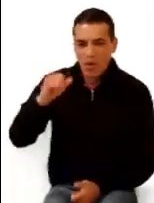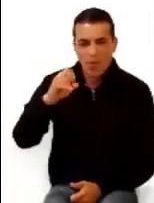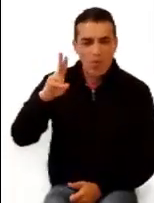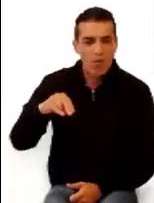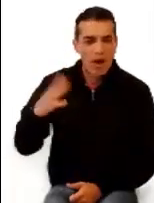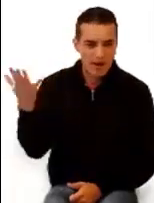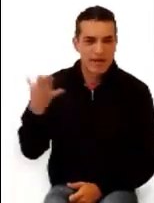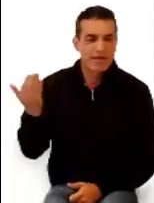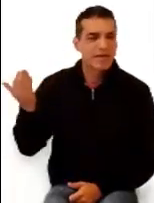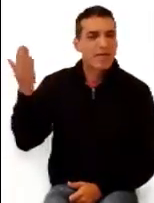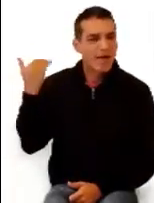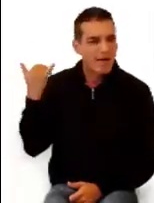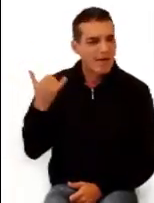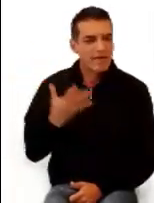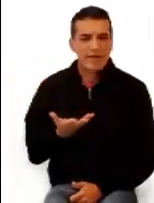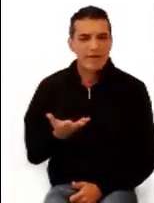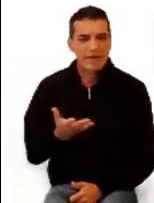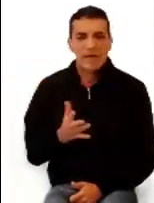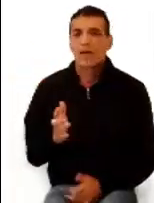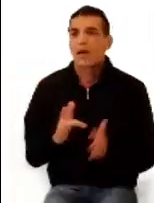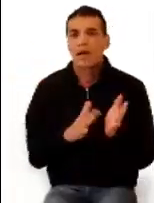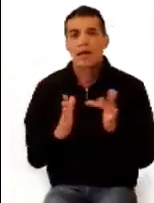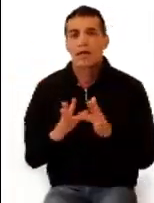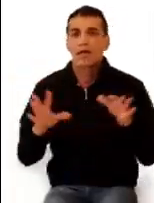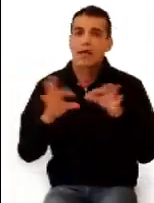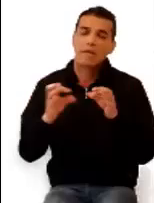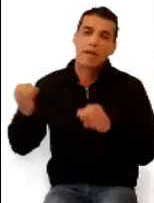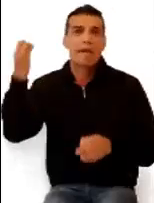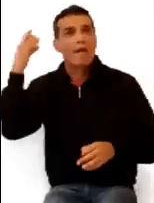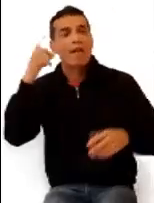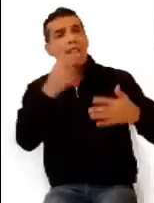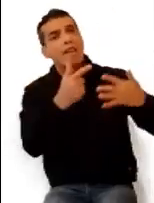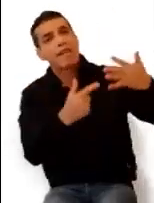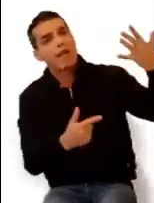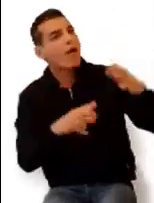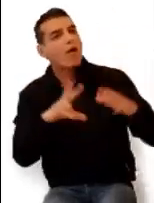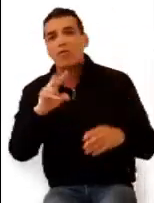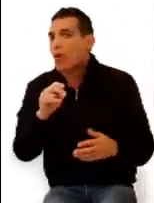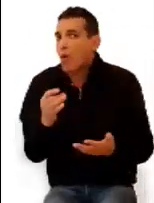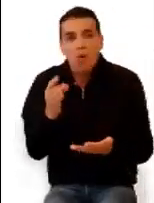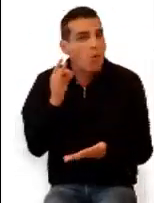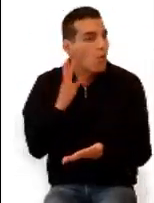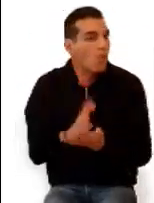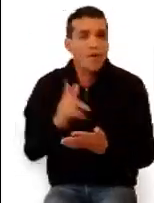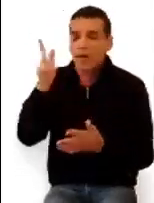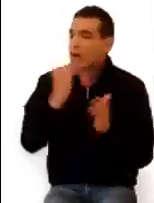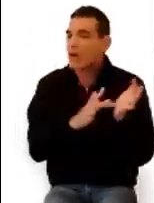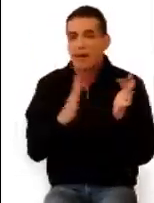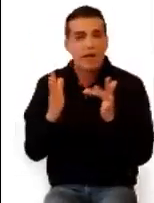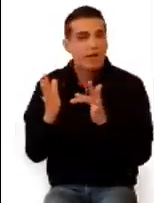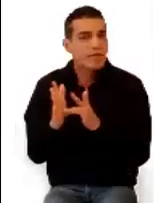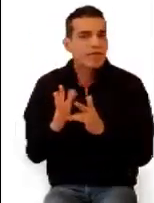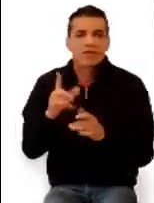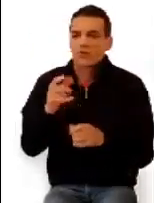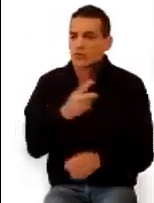que Jesús no hace una cátedra de oración, sino simplemente se pone a hacer